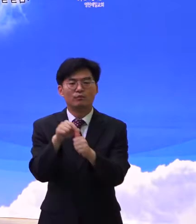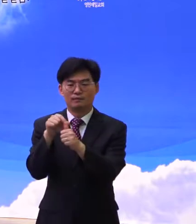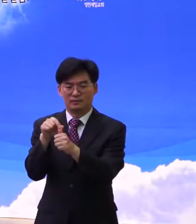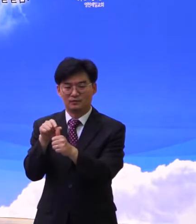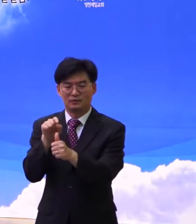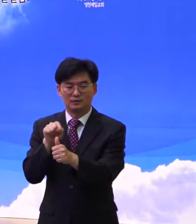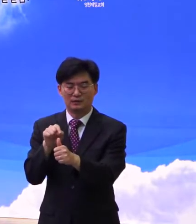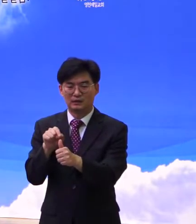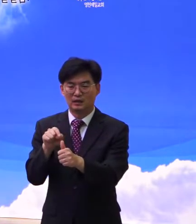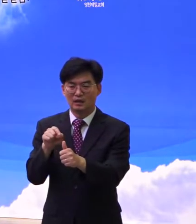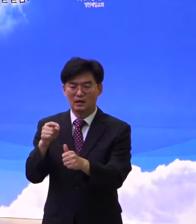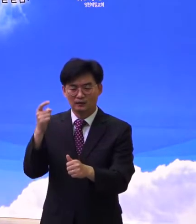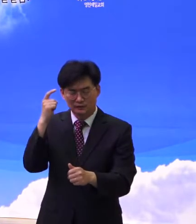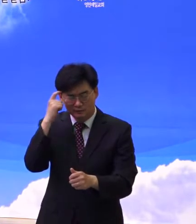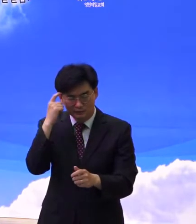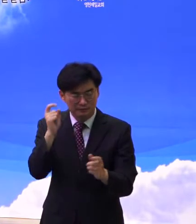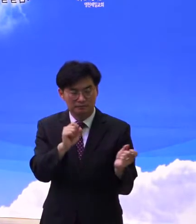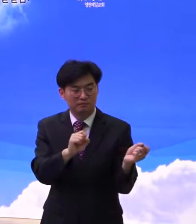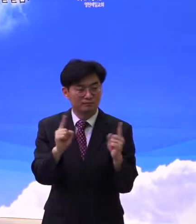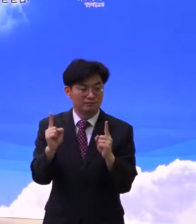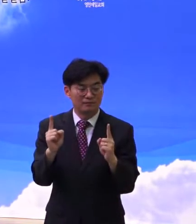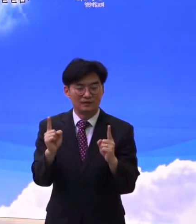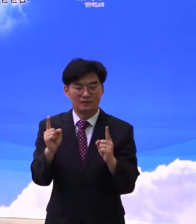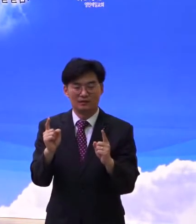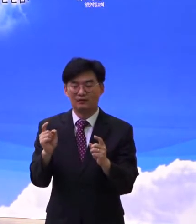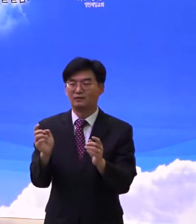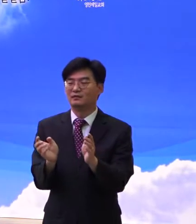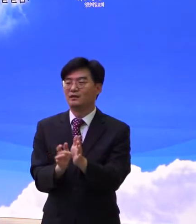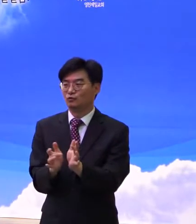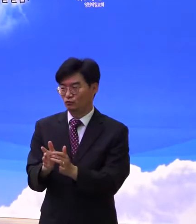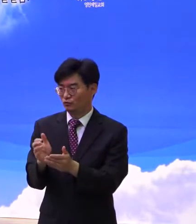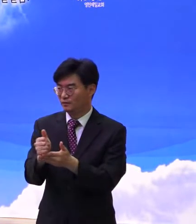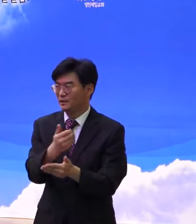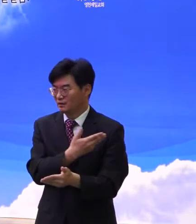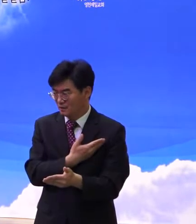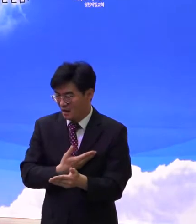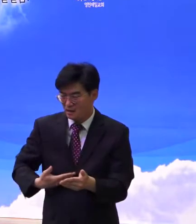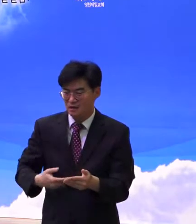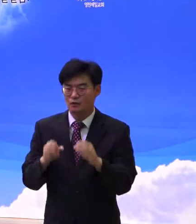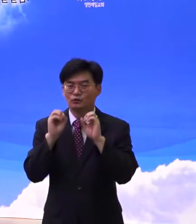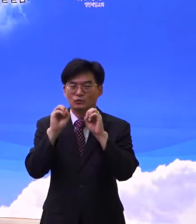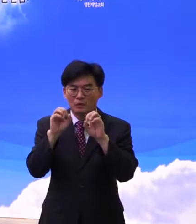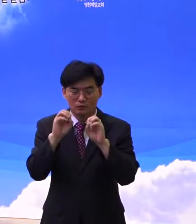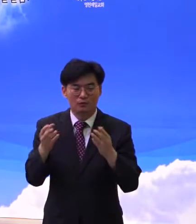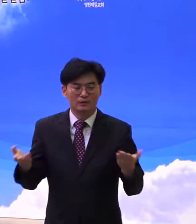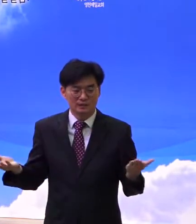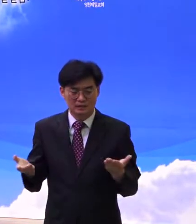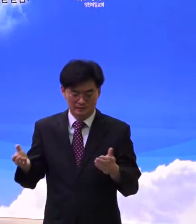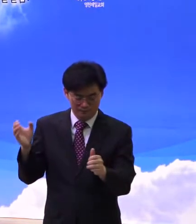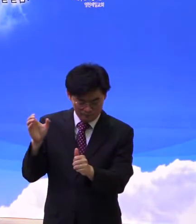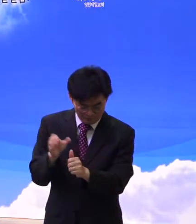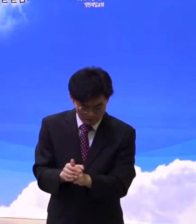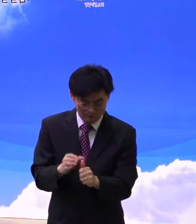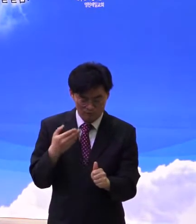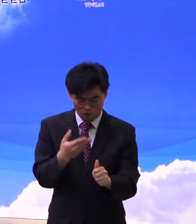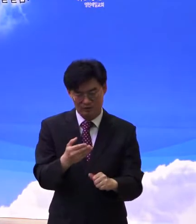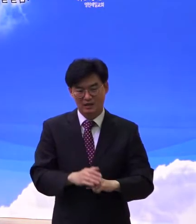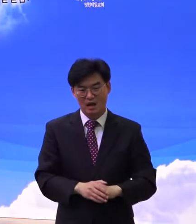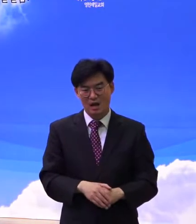하셨다고 하는 그런 고백을 했습니다. 고린도전서 1장 26절부터 29절까지 말씀에서